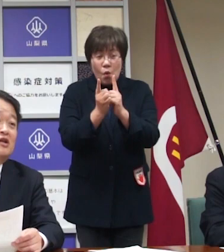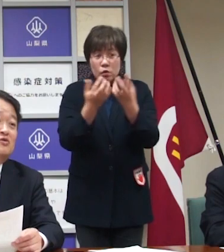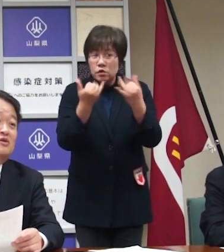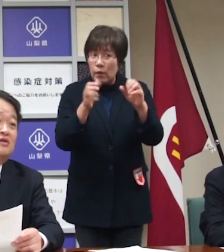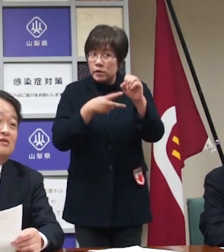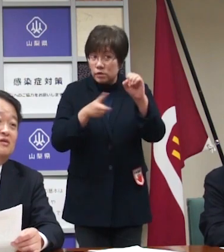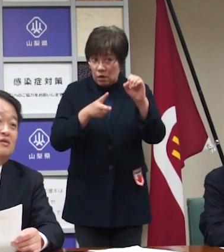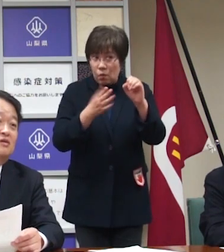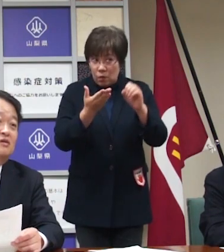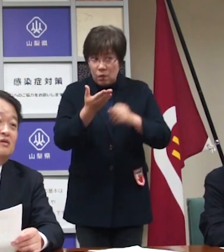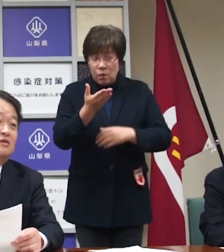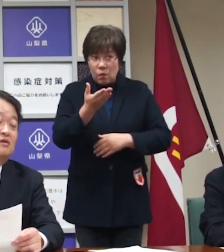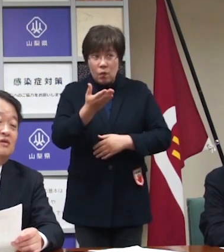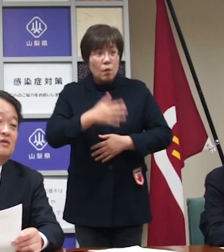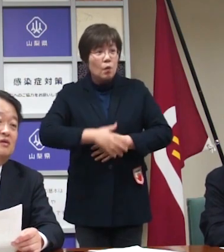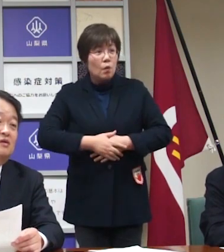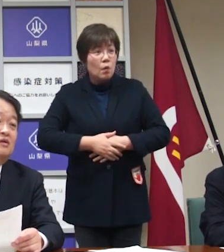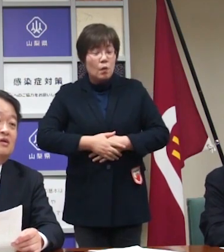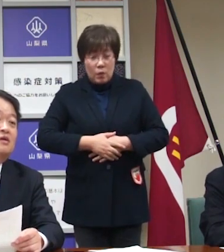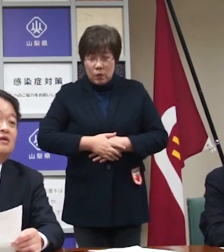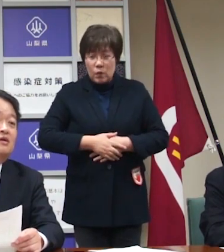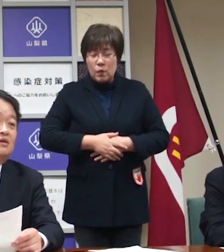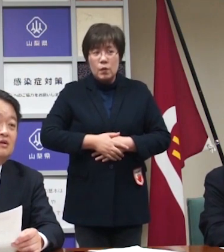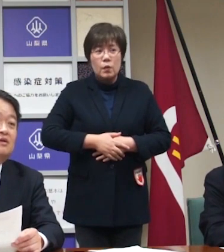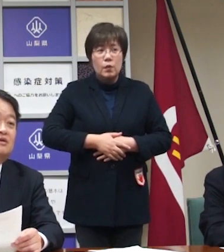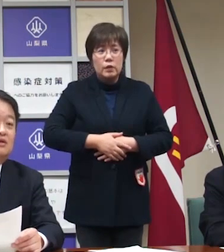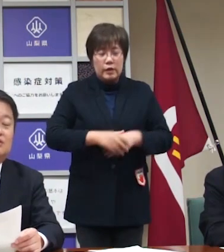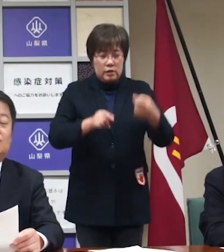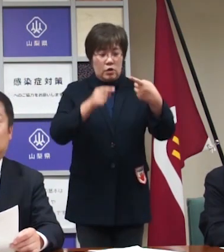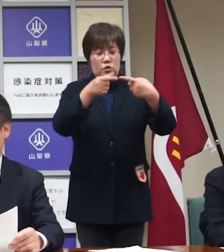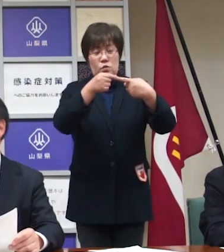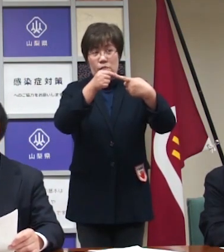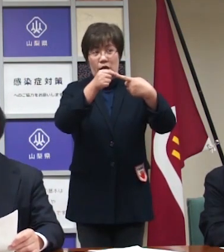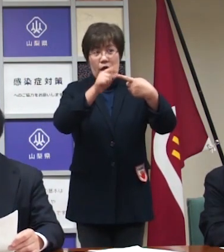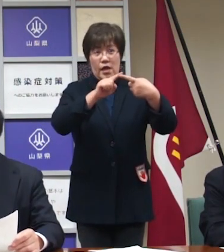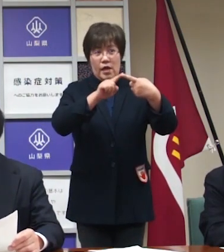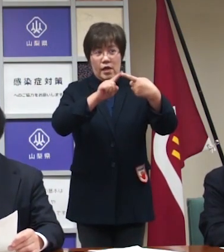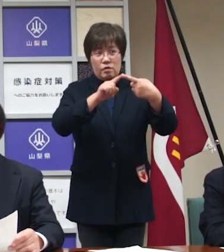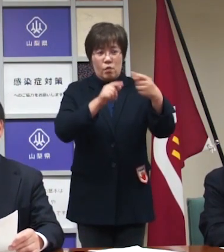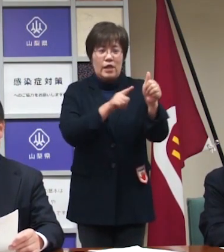どちらの話ですか。 1番の県内の話です。